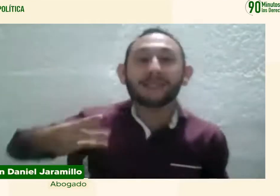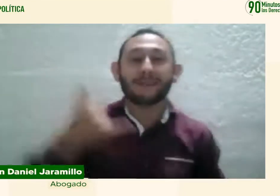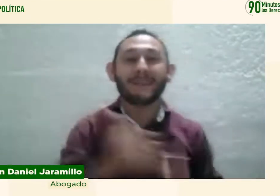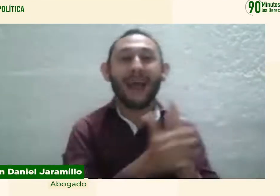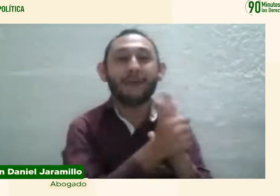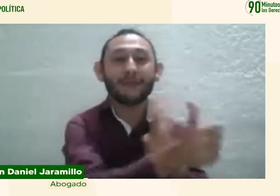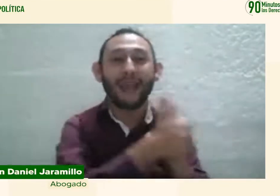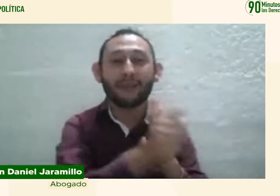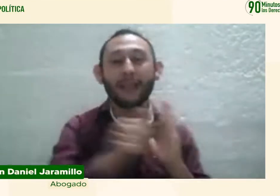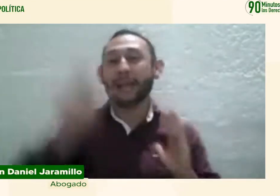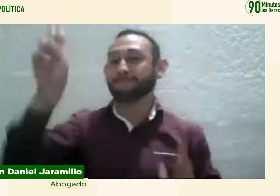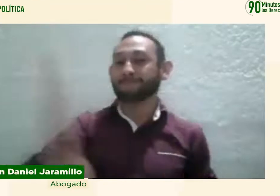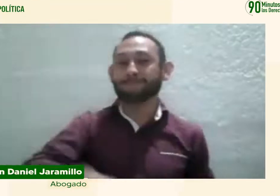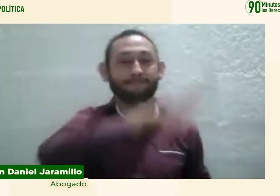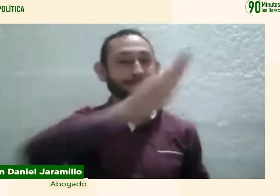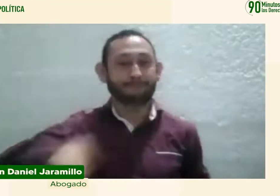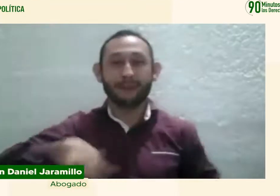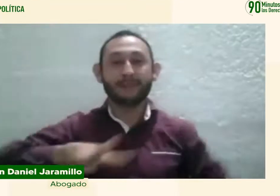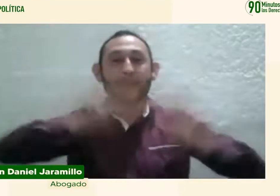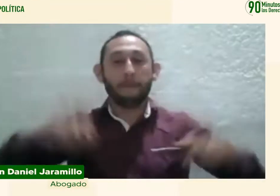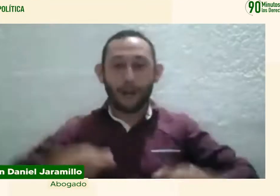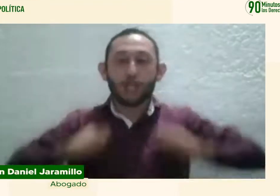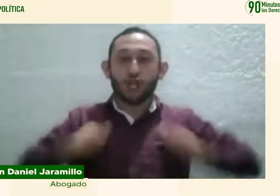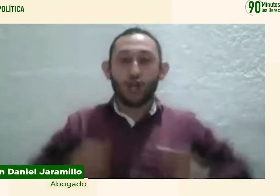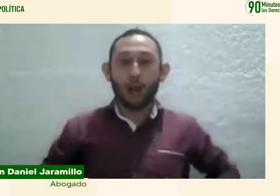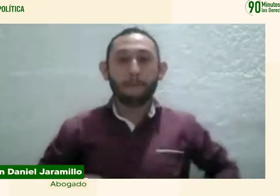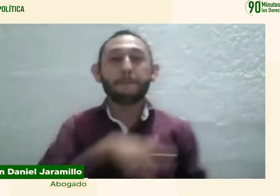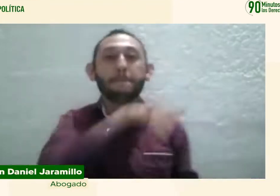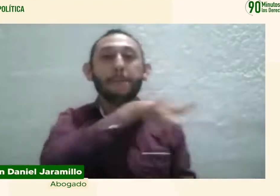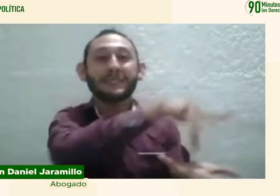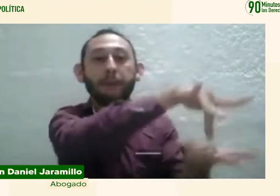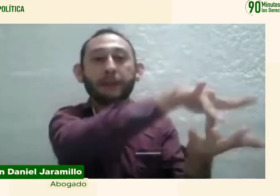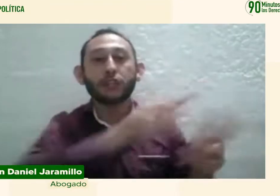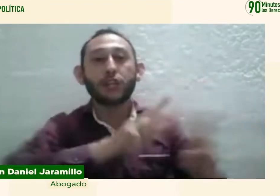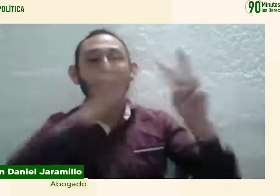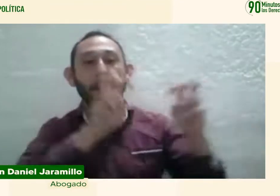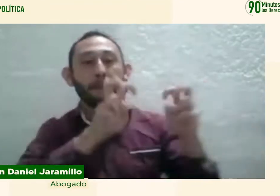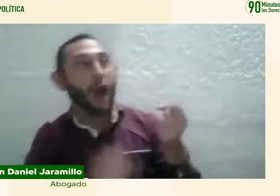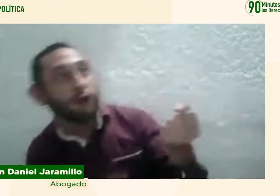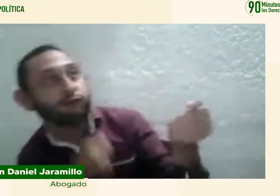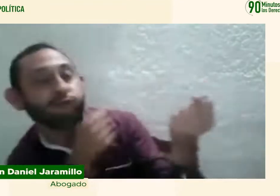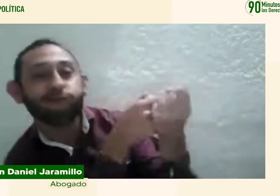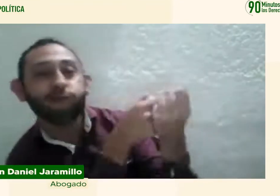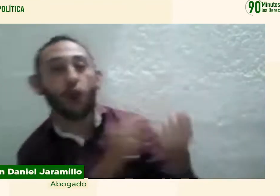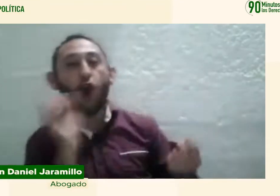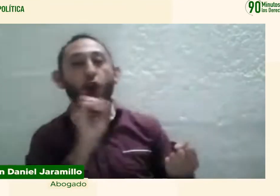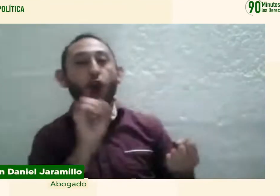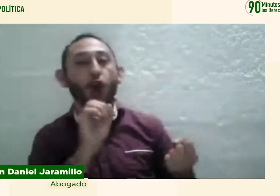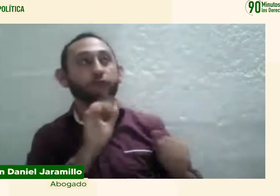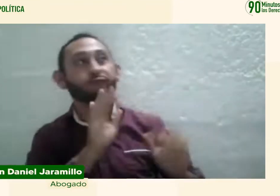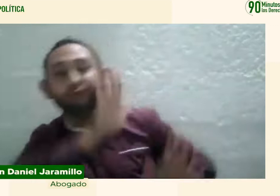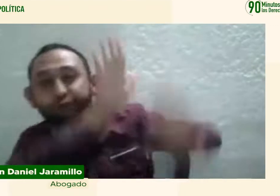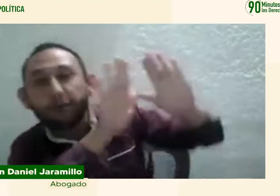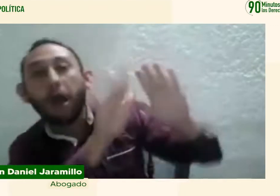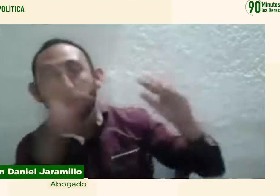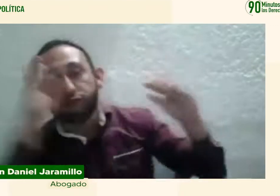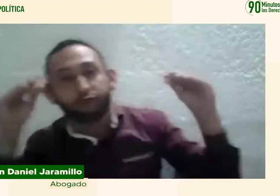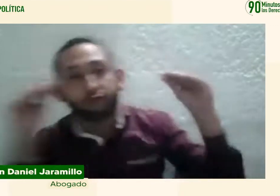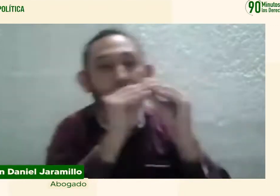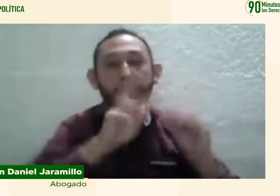procesos de competencias y habilidades que se prohíbe y que no dentro de su rol de participación y si se puede apoyar